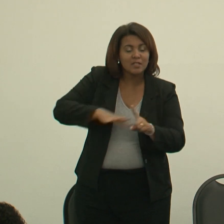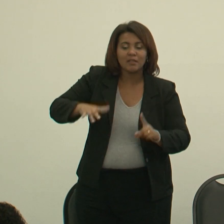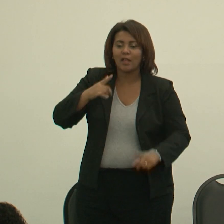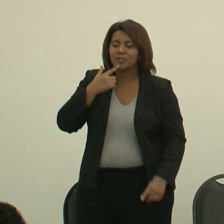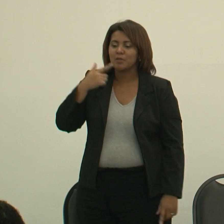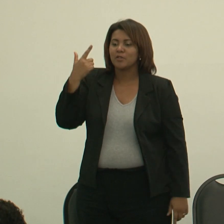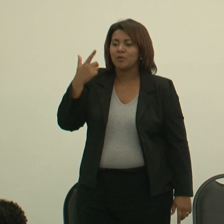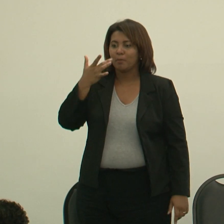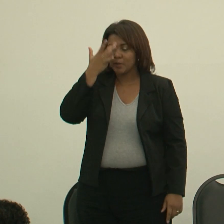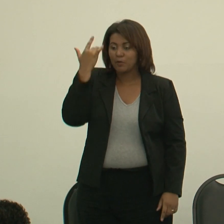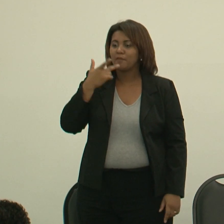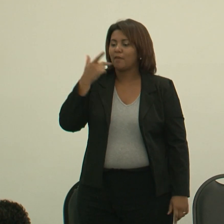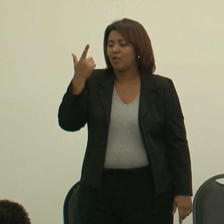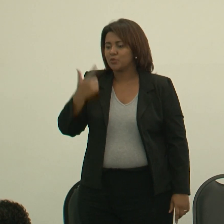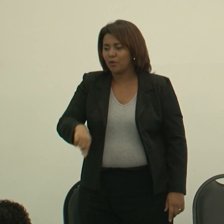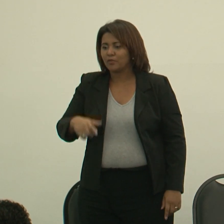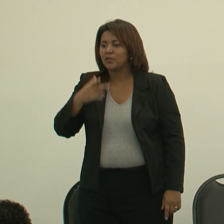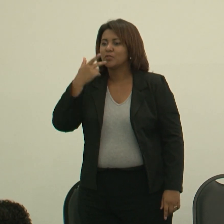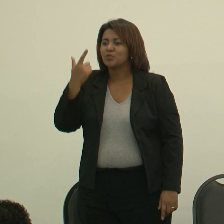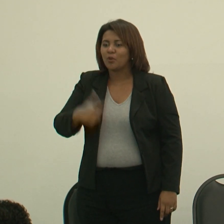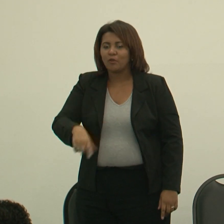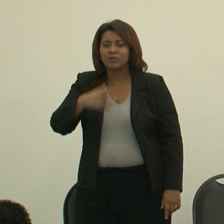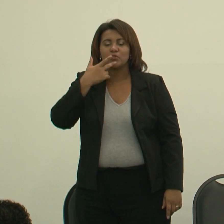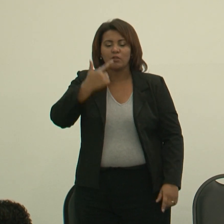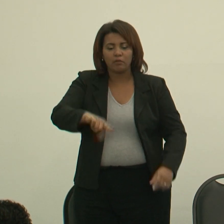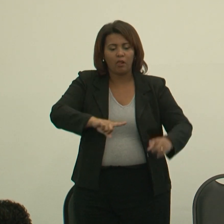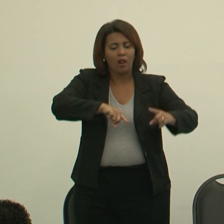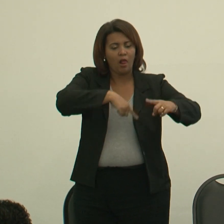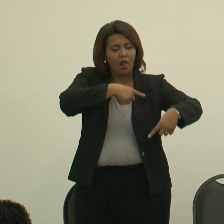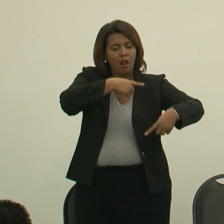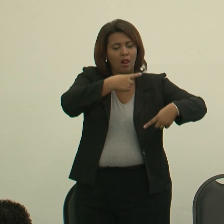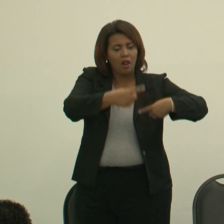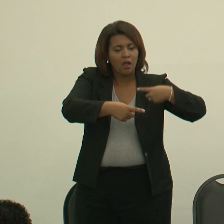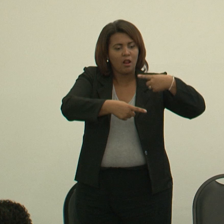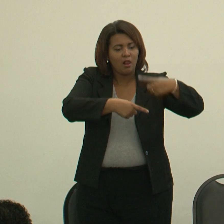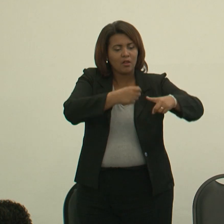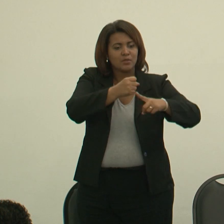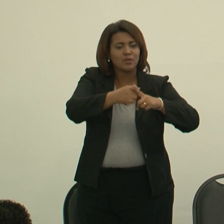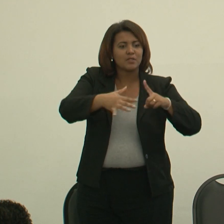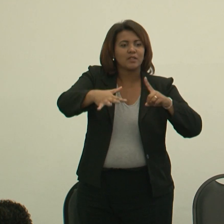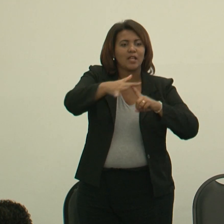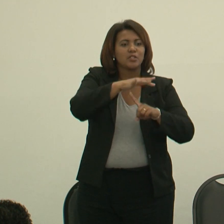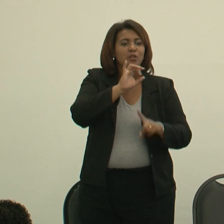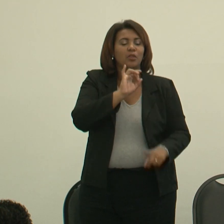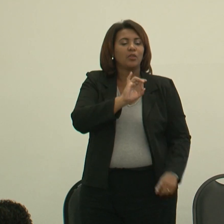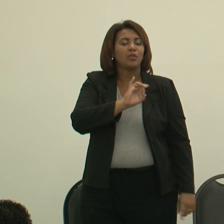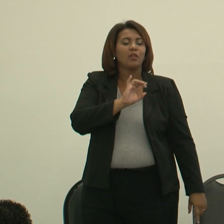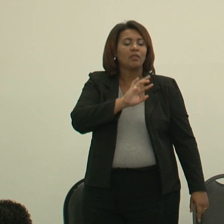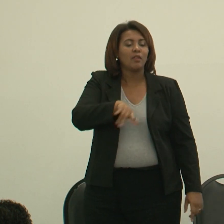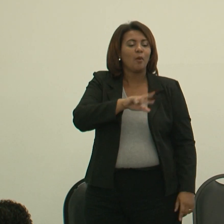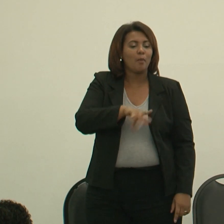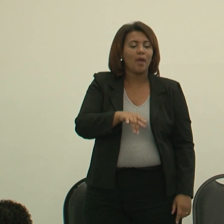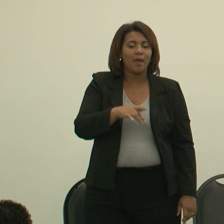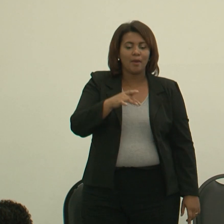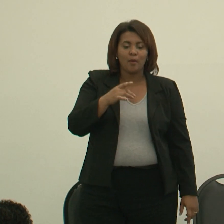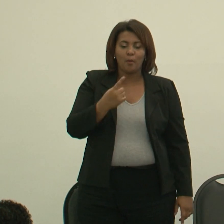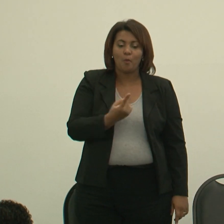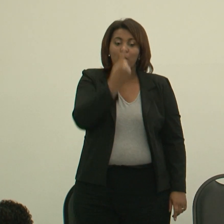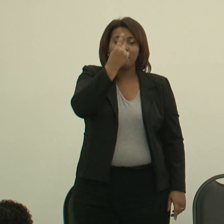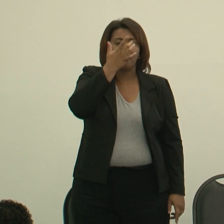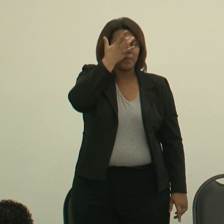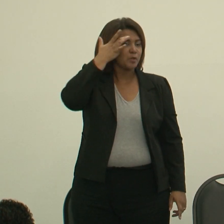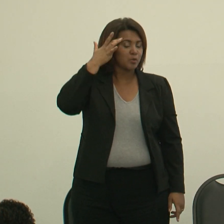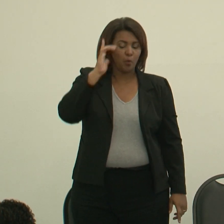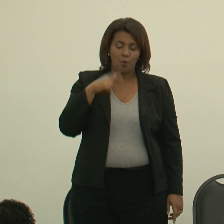repetido por uma série de pessoas. Ou seja, o estereótipo ele não tem uma força individual. Não sou eu, né, como